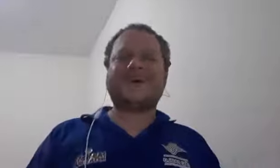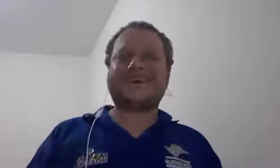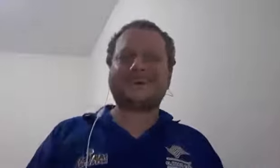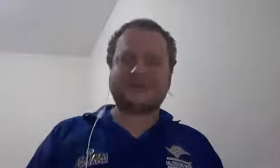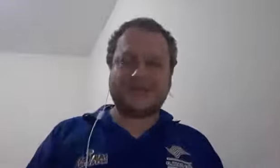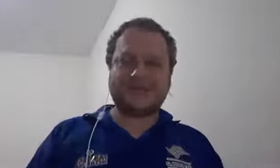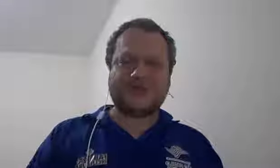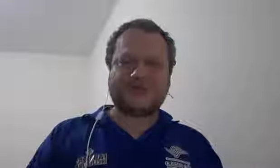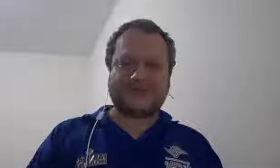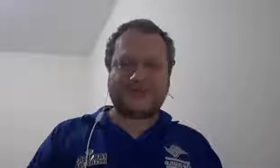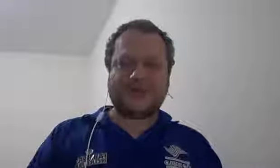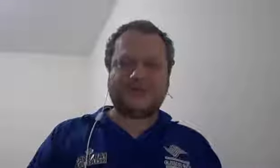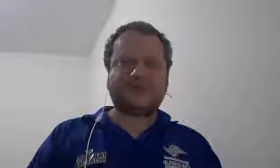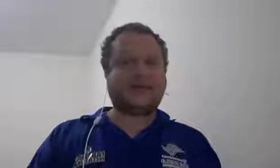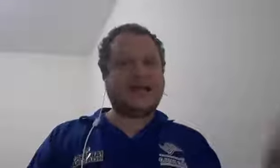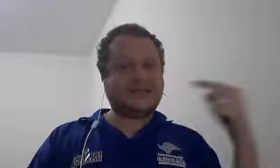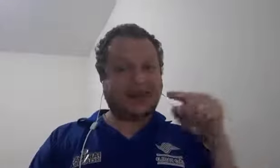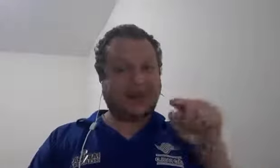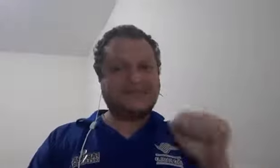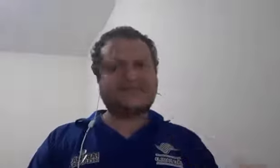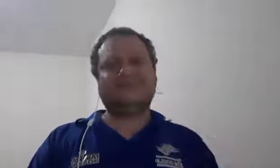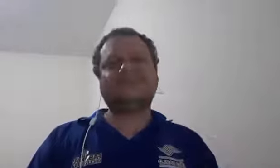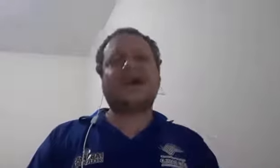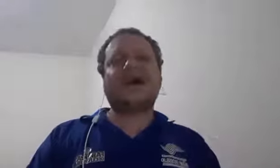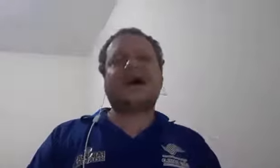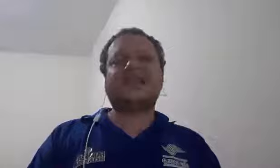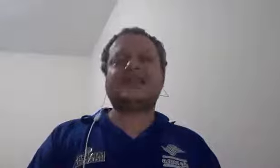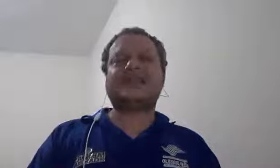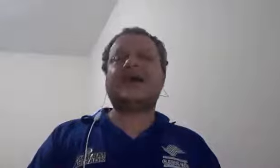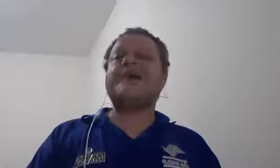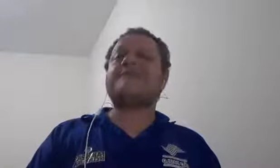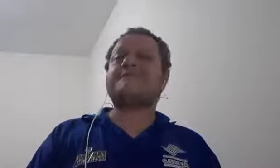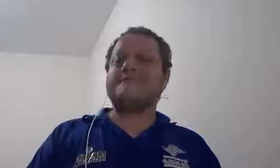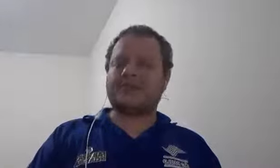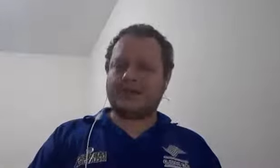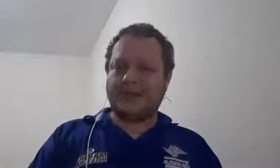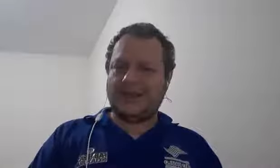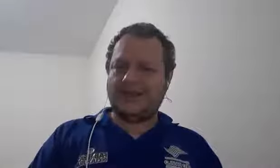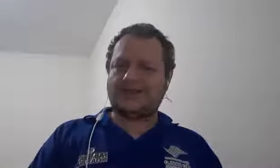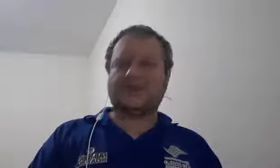praticar direitinho, tá certo? Na sequência, a linha vermelha do metrô.